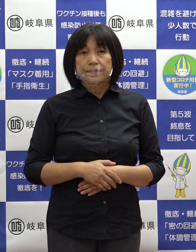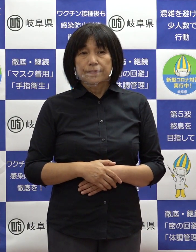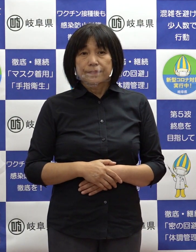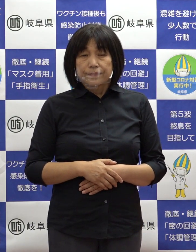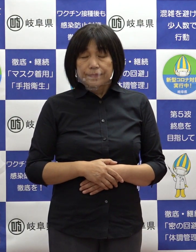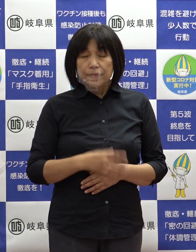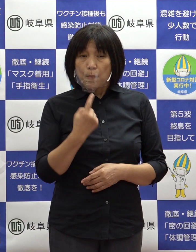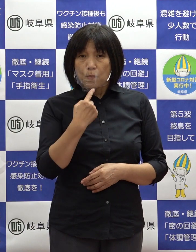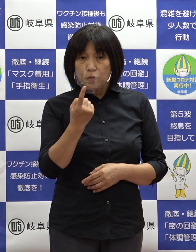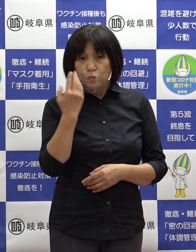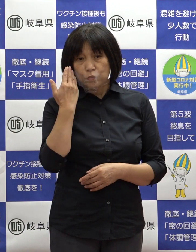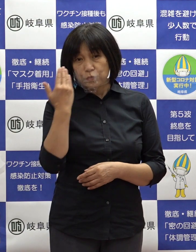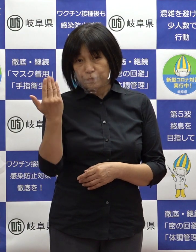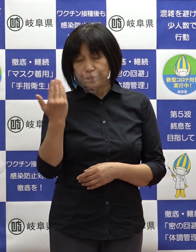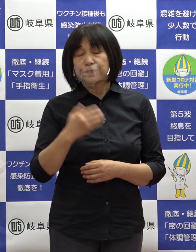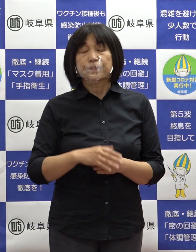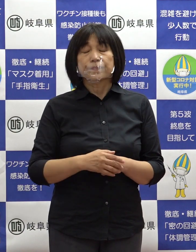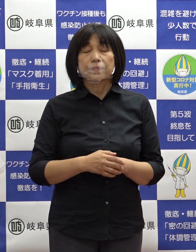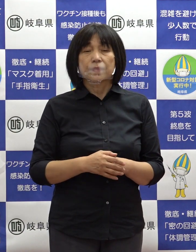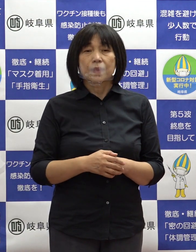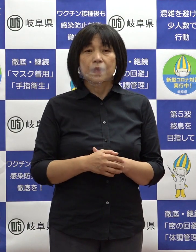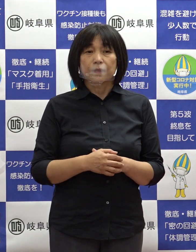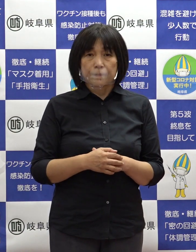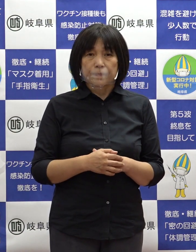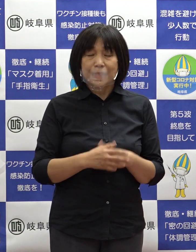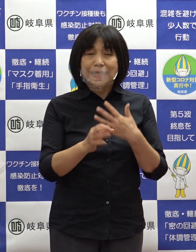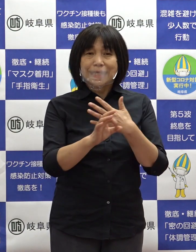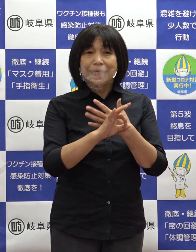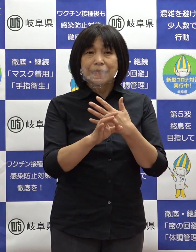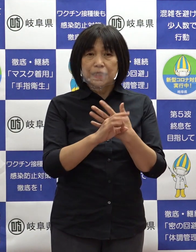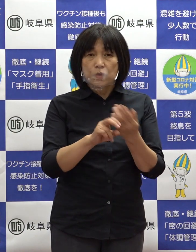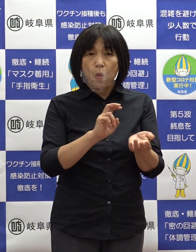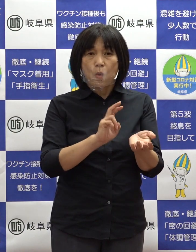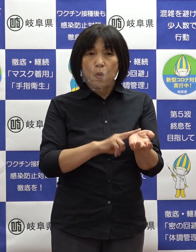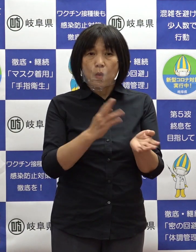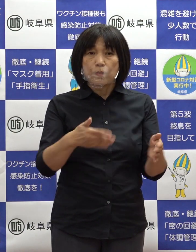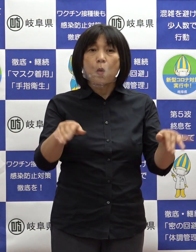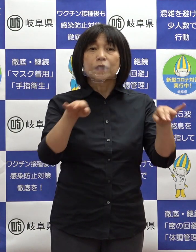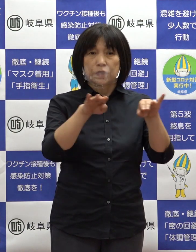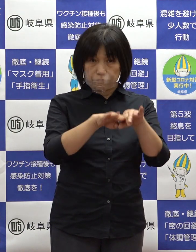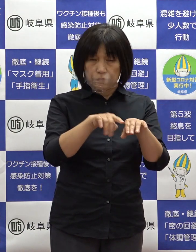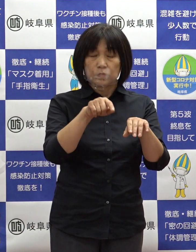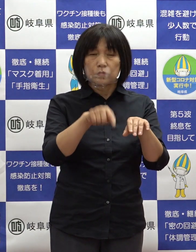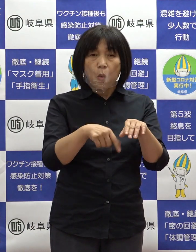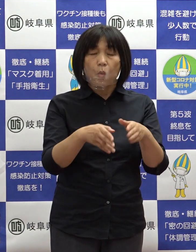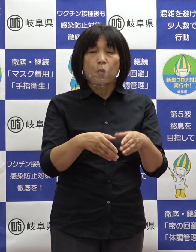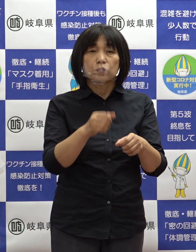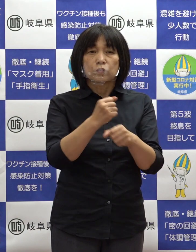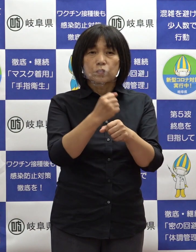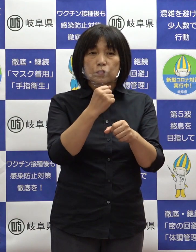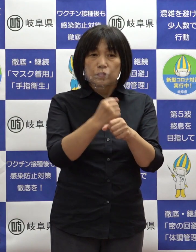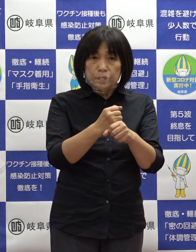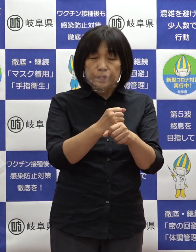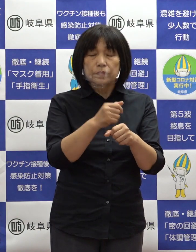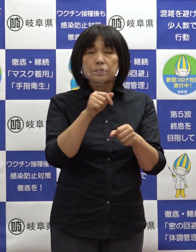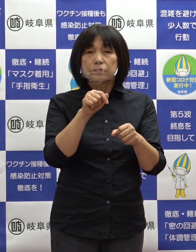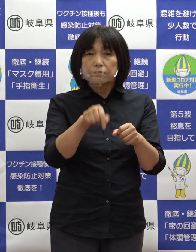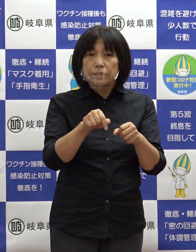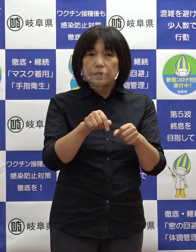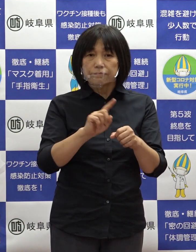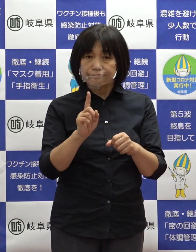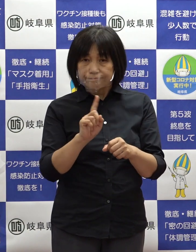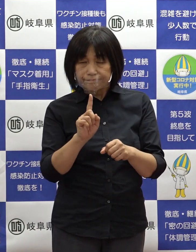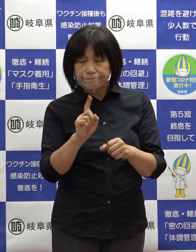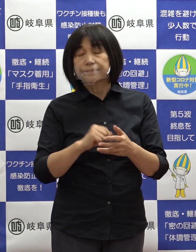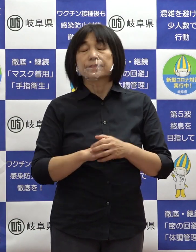もう一点、臨時の医療施設ですけれども、はい、これはどういった方の利用を想定されていますか。